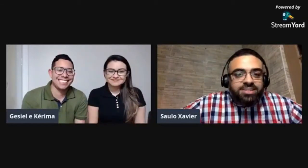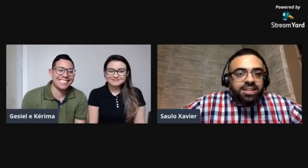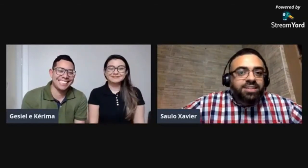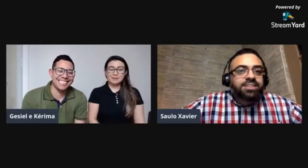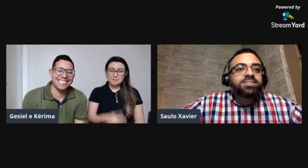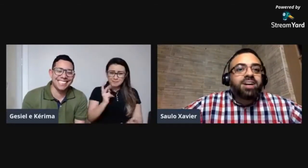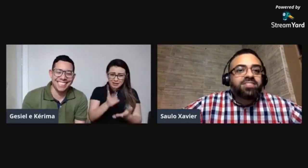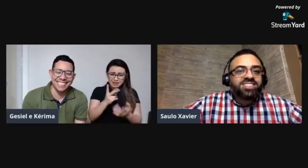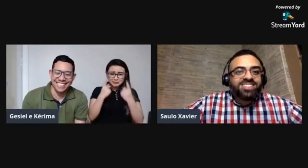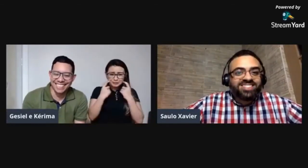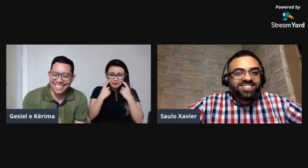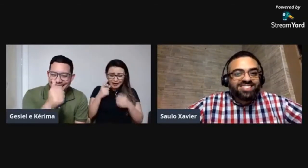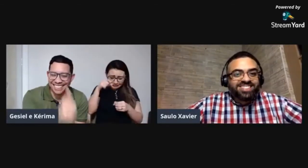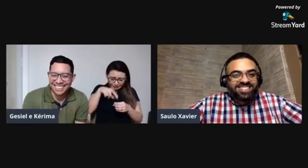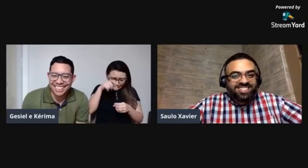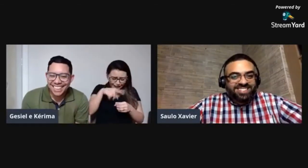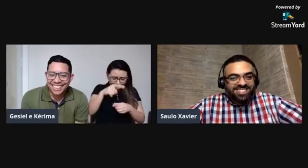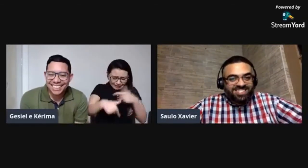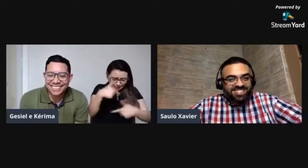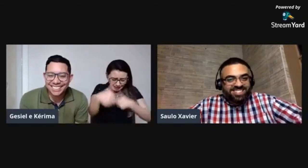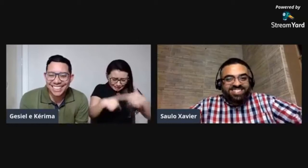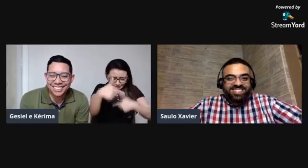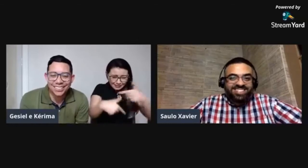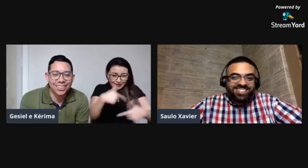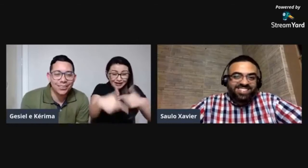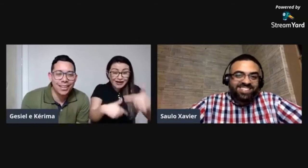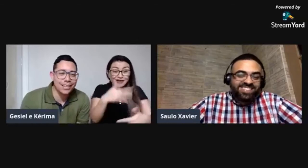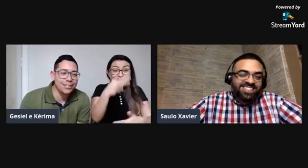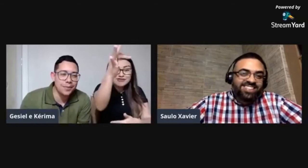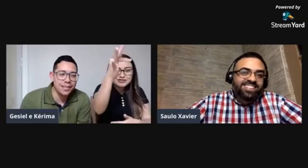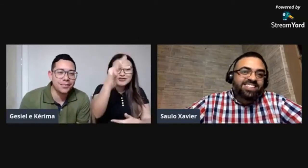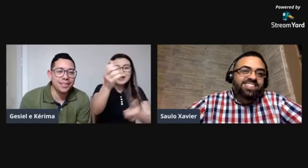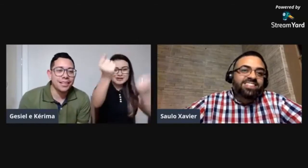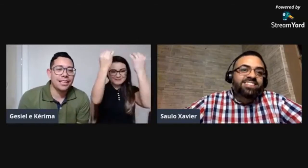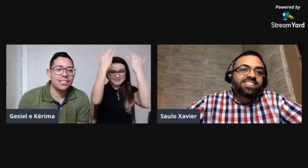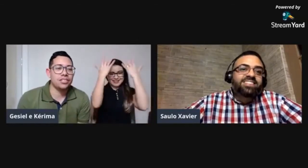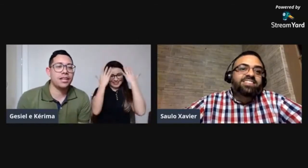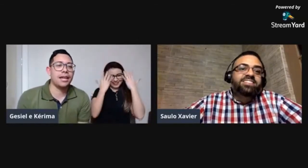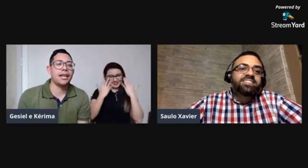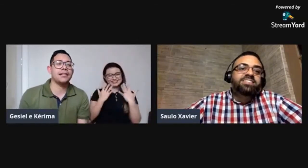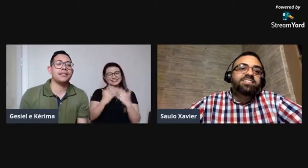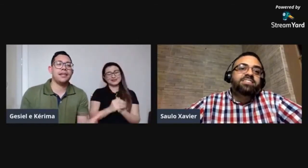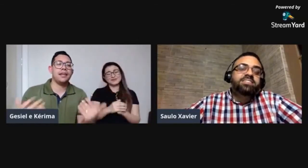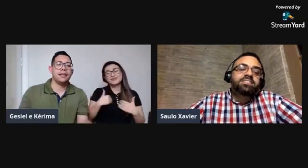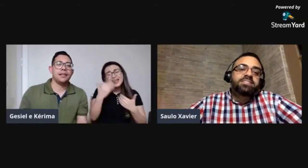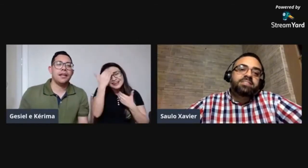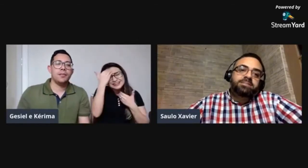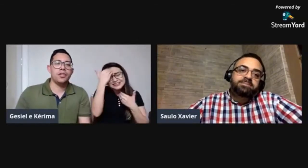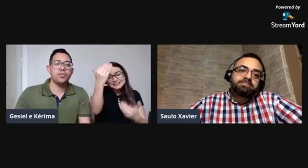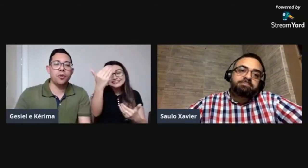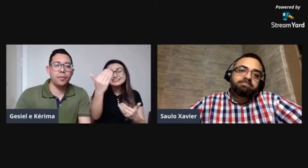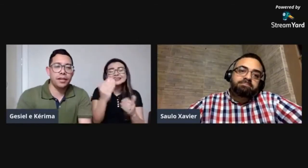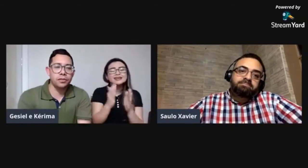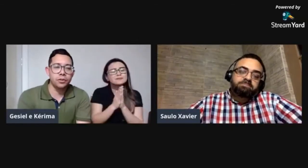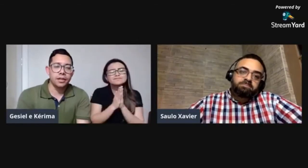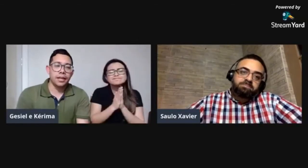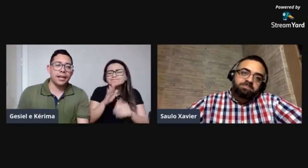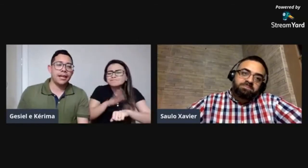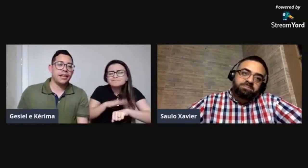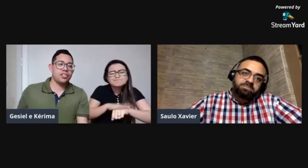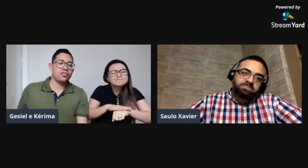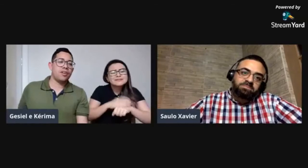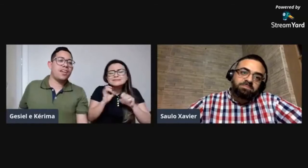volta colhendo de alegria. Você vai ver. Tá certo. Ó, então é isso mesmo. A gente só quer agradecer, né, por este